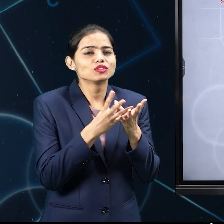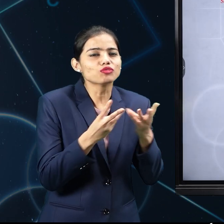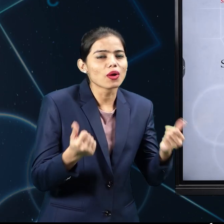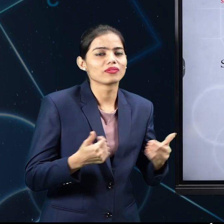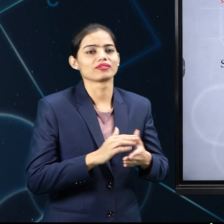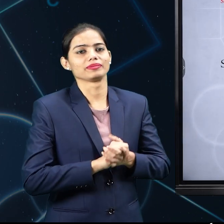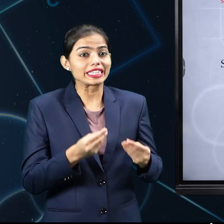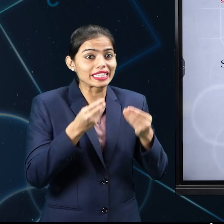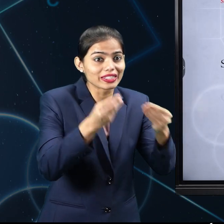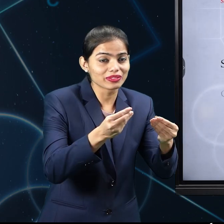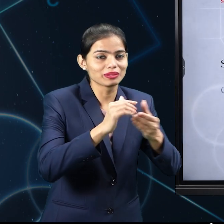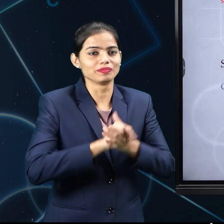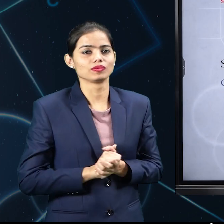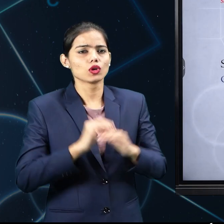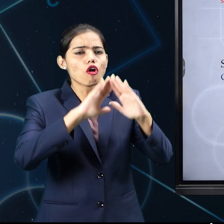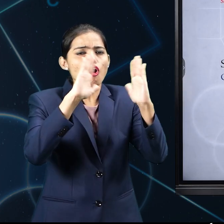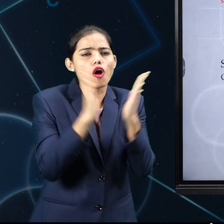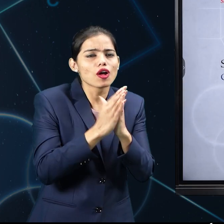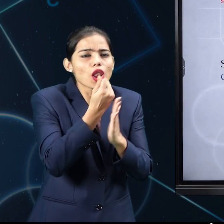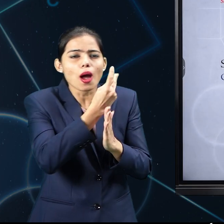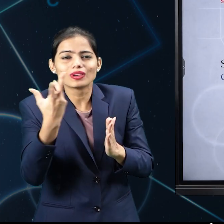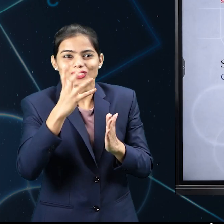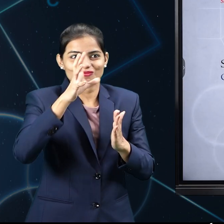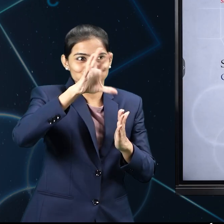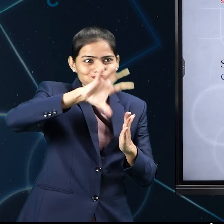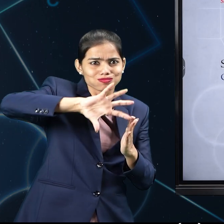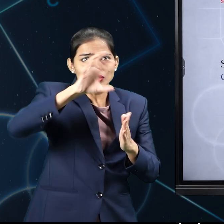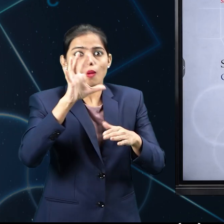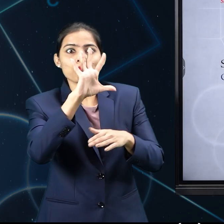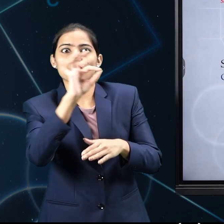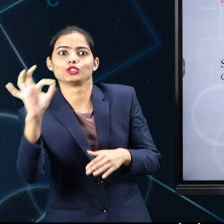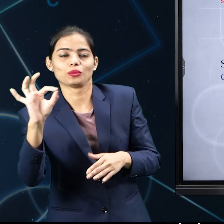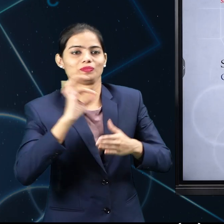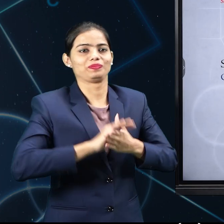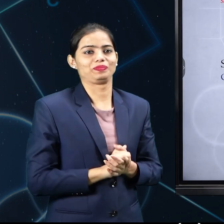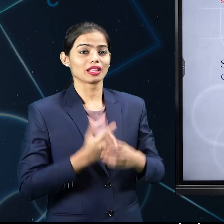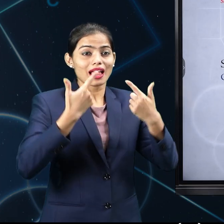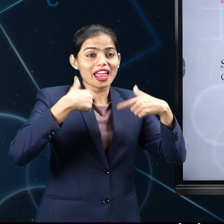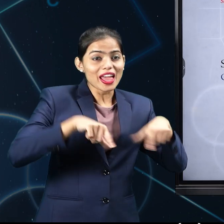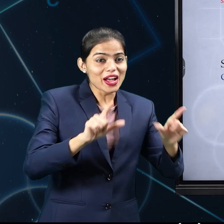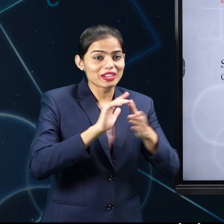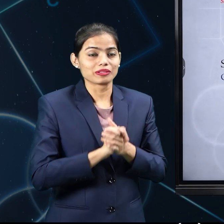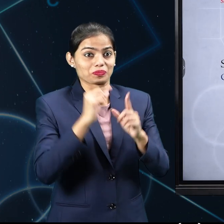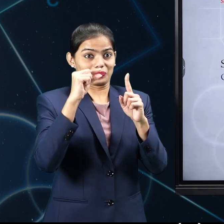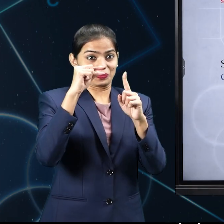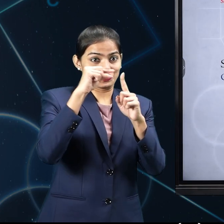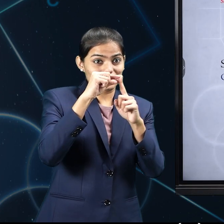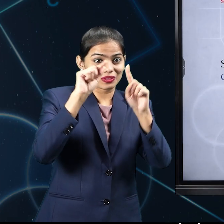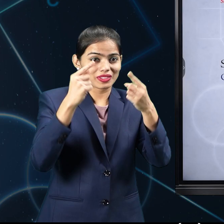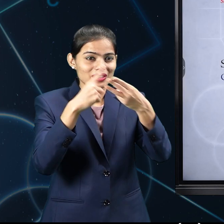मानूया की Pe1 हिरवा रंग मिळण्याची संभाव्यता, Pe2 ला पिवळा रंग मिळण्याची संभाव्यता